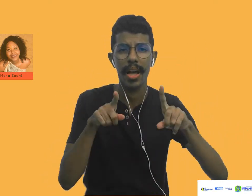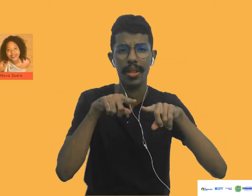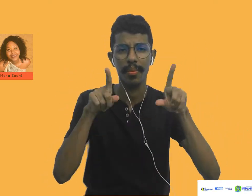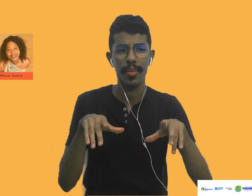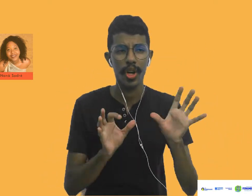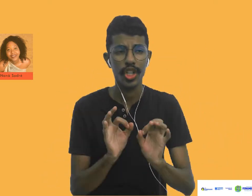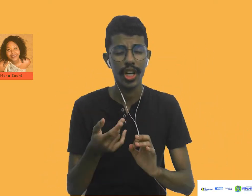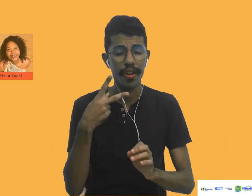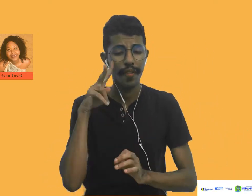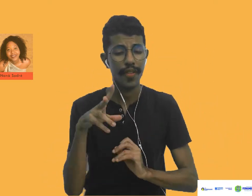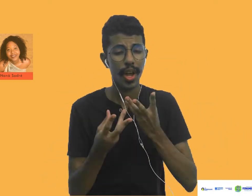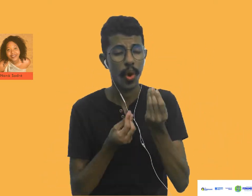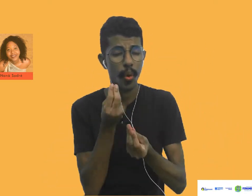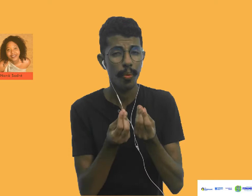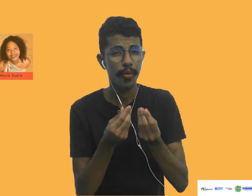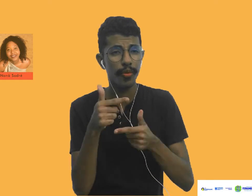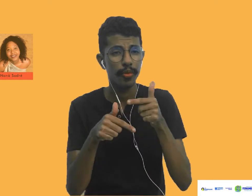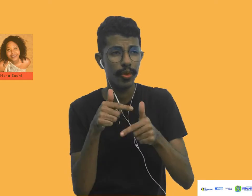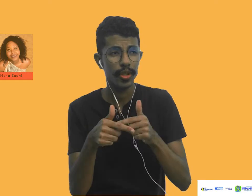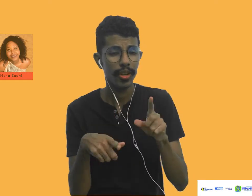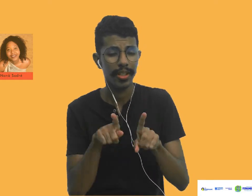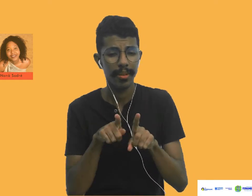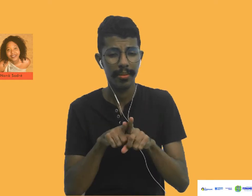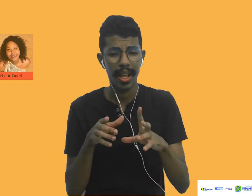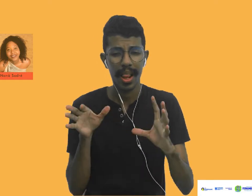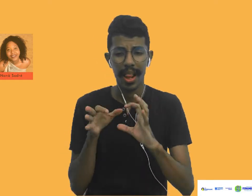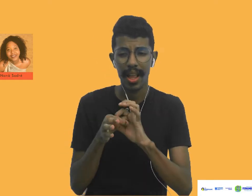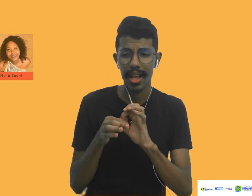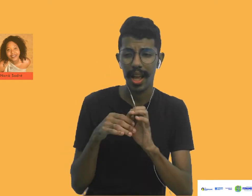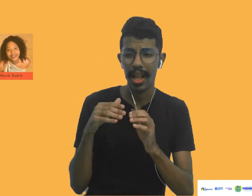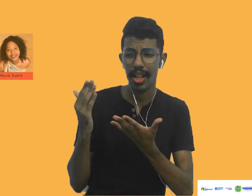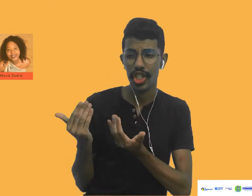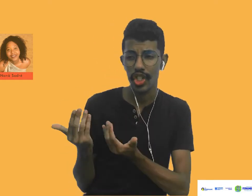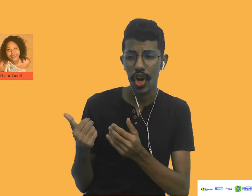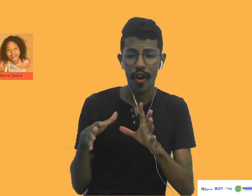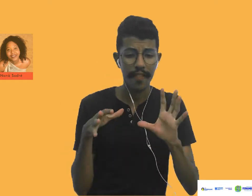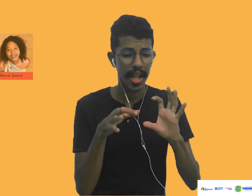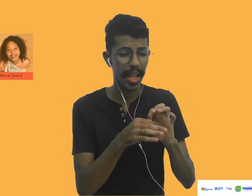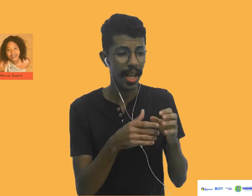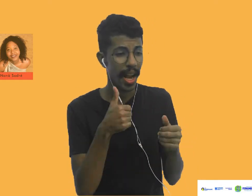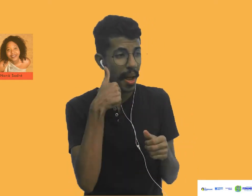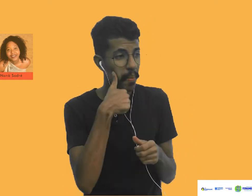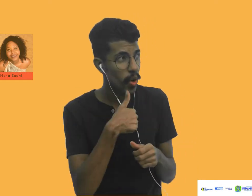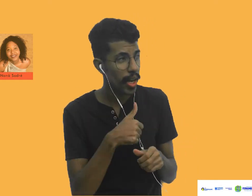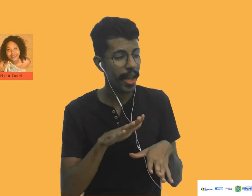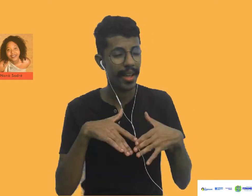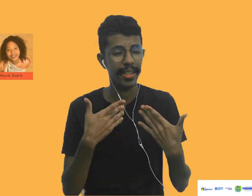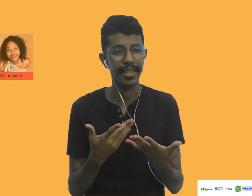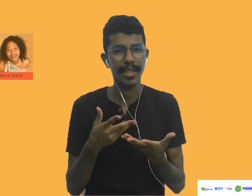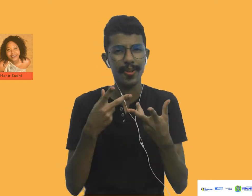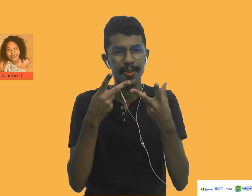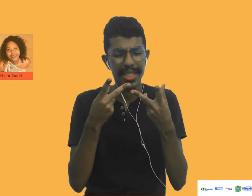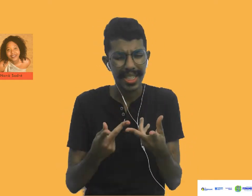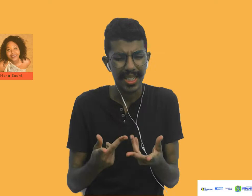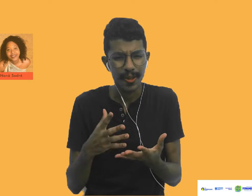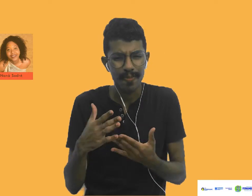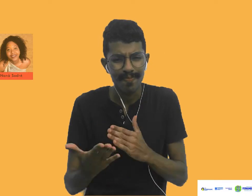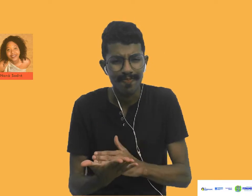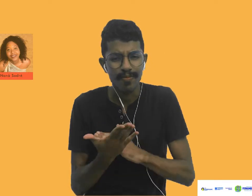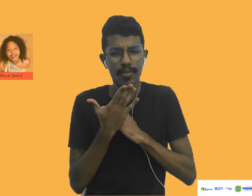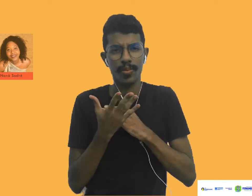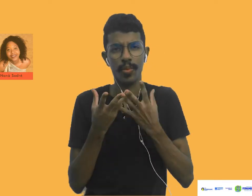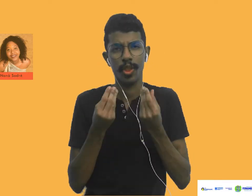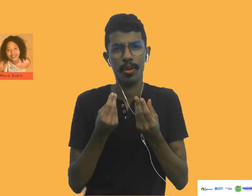eles funcionam. Né, projetos ligados a adolescentes, projetos ligados às mulheres. Então, essa base